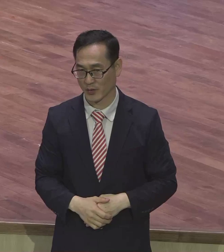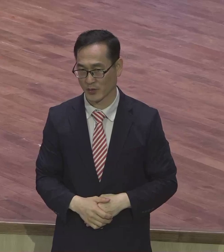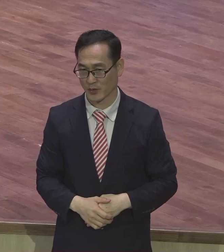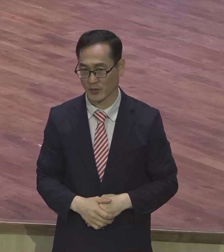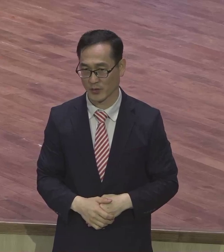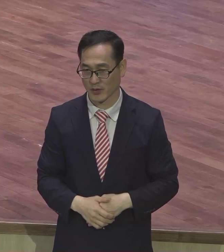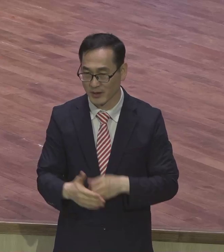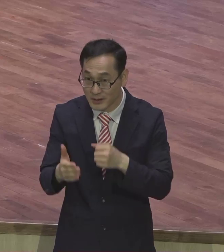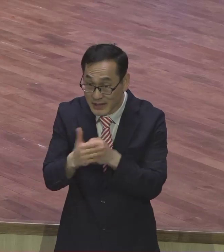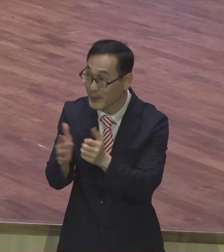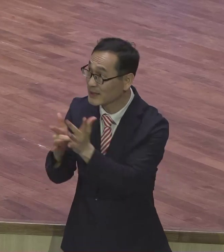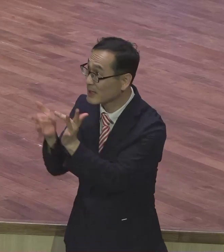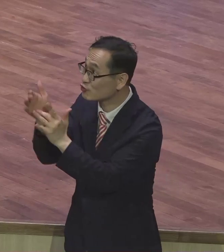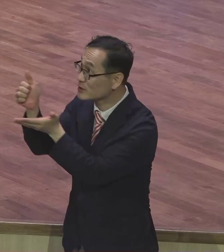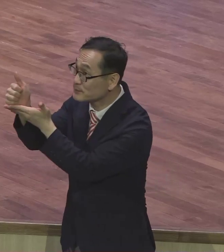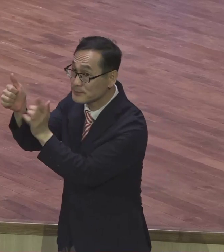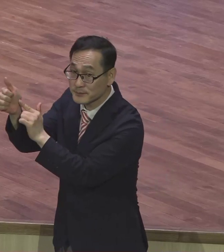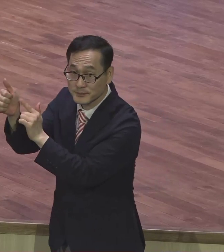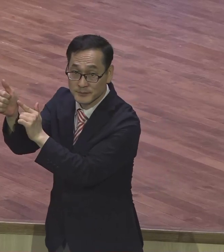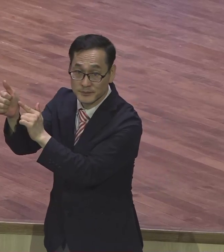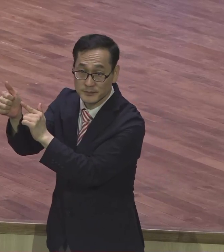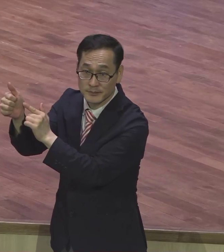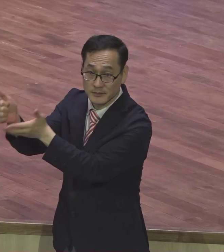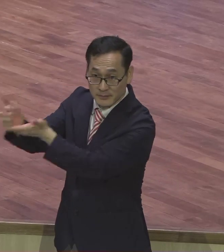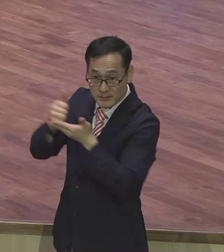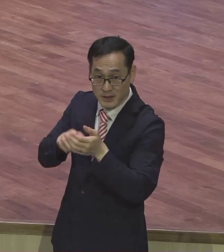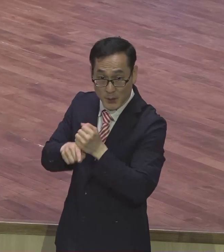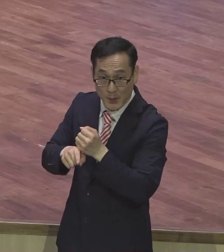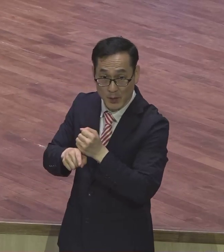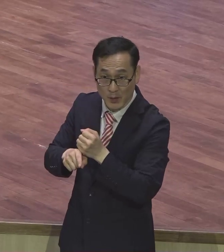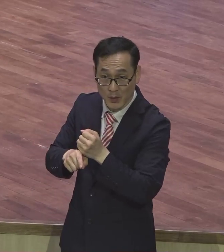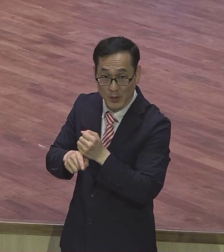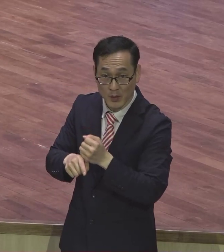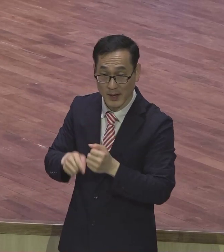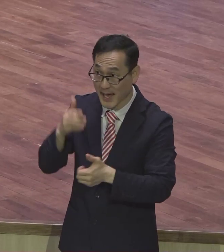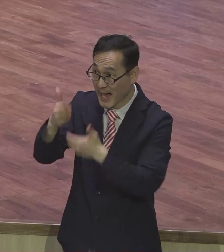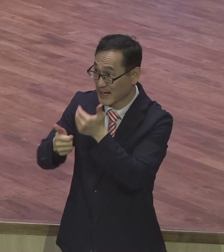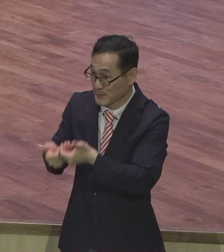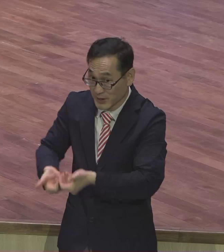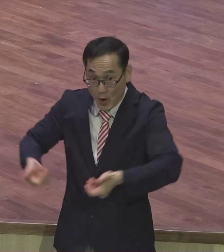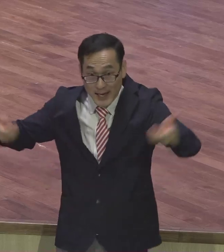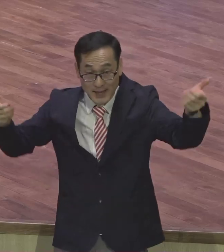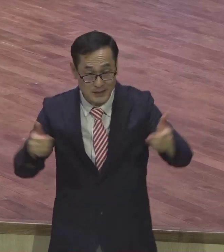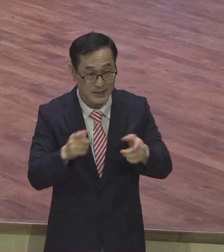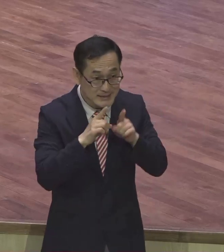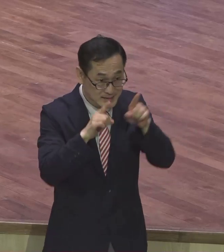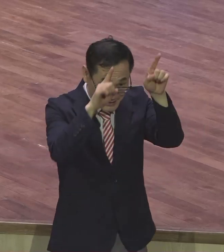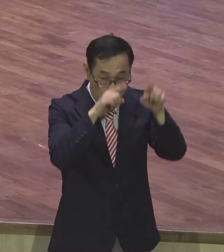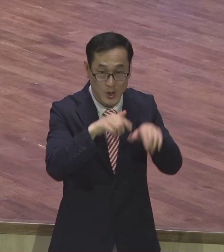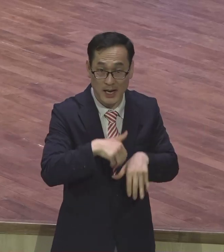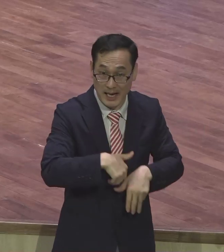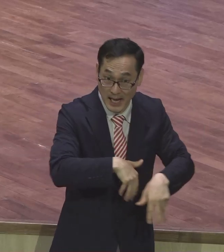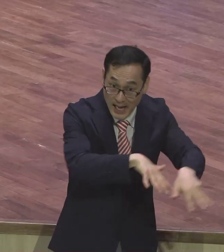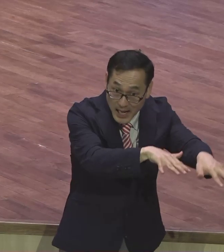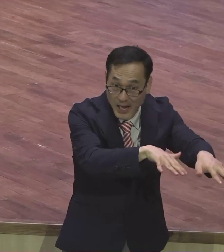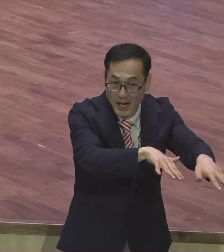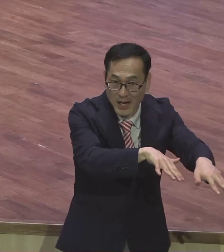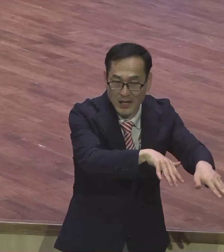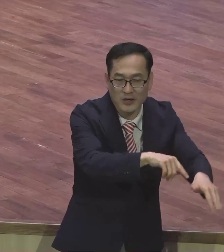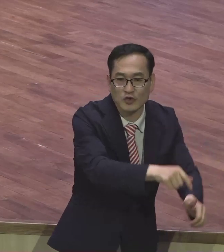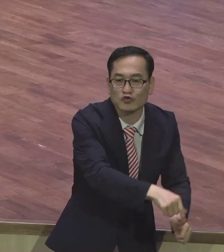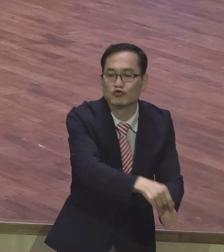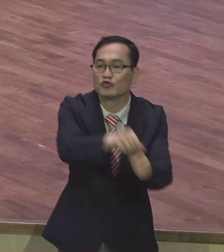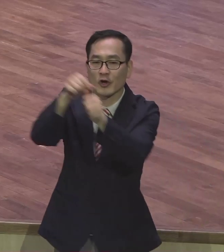무슨 뜻이냐 하나님 떠난 문제 죄 문제 사단 문제를 완벽하게 해결해 주셨다